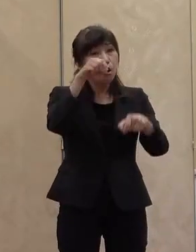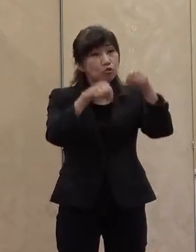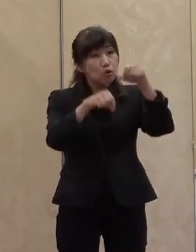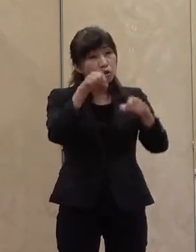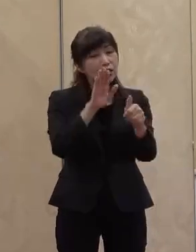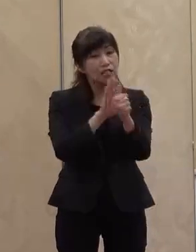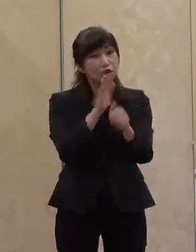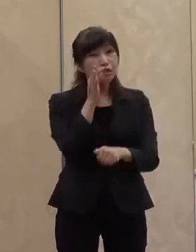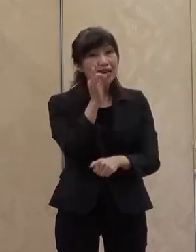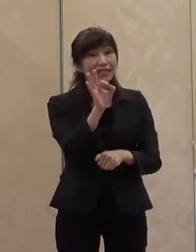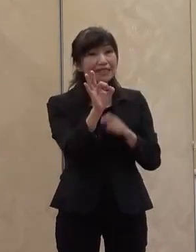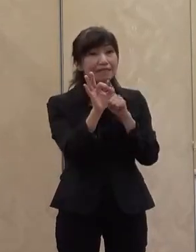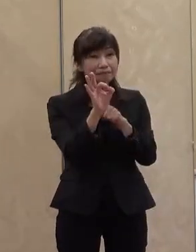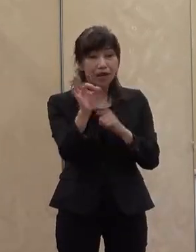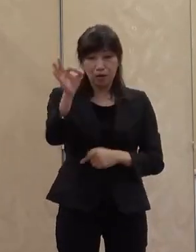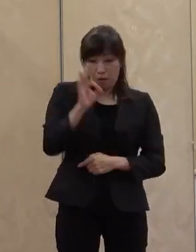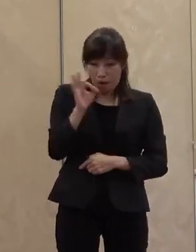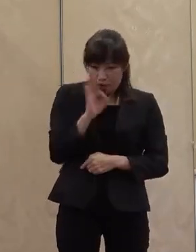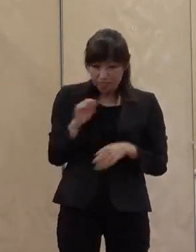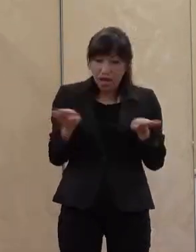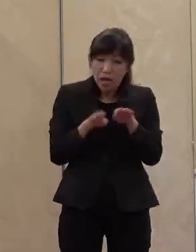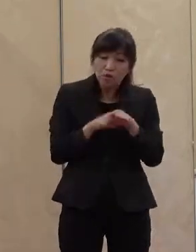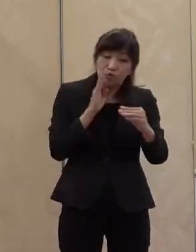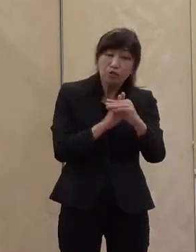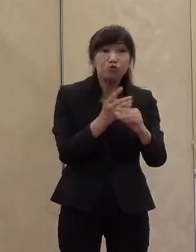になっている方の、